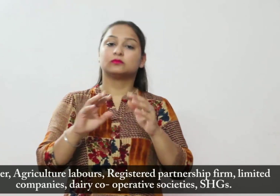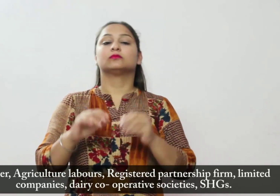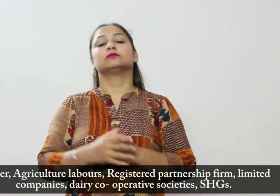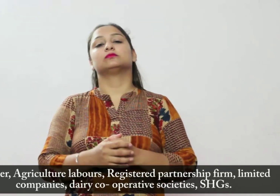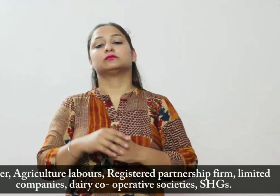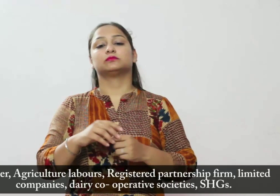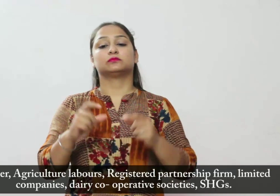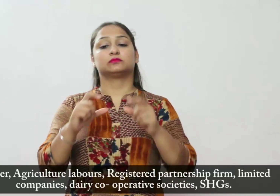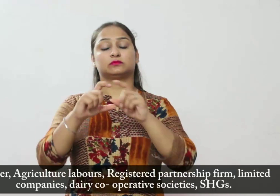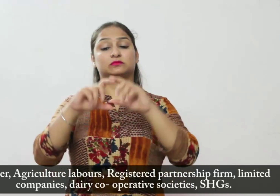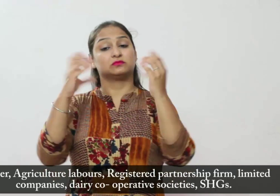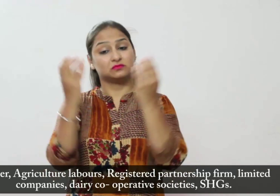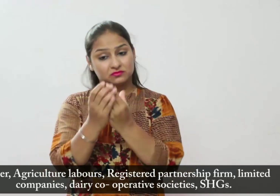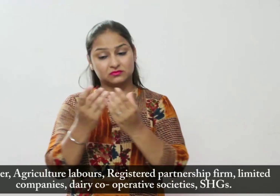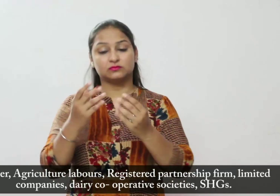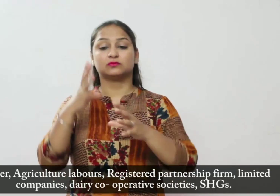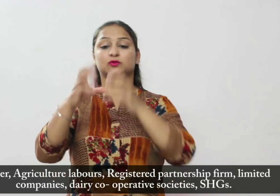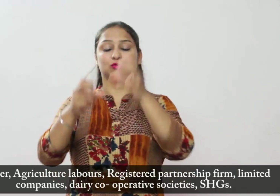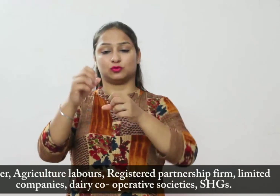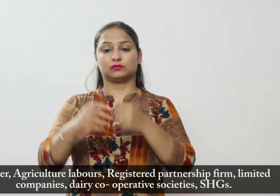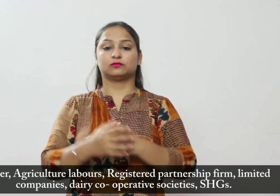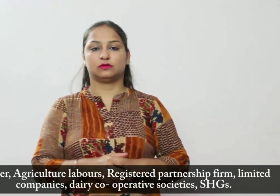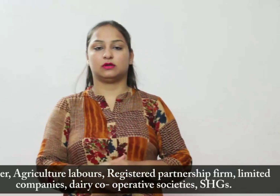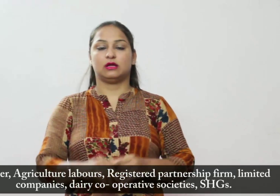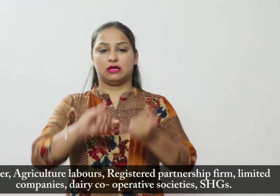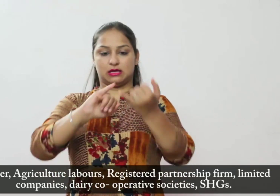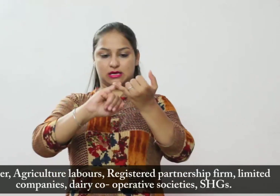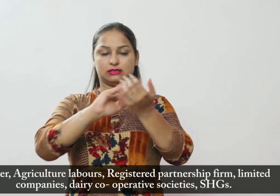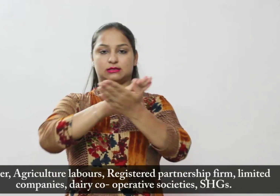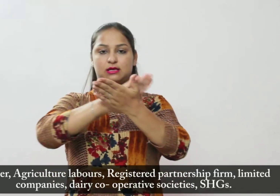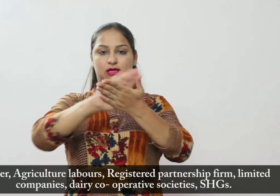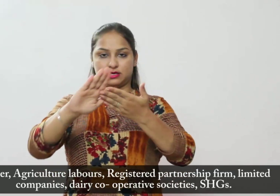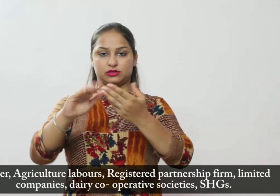सीमित कंपनियां, डेयरी सहकारी समितियां, एसएचजीज।